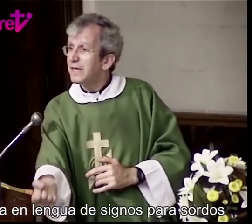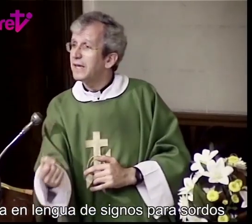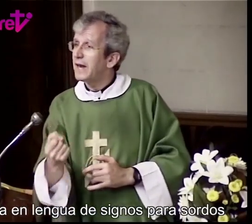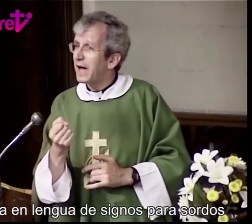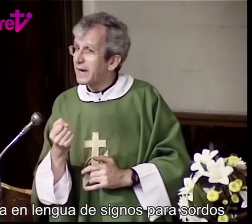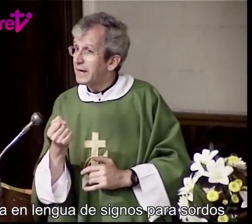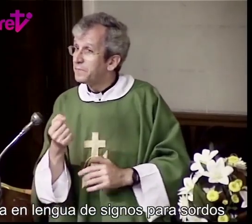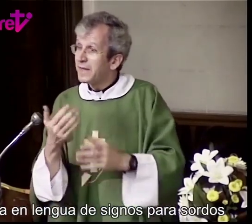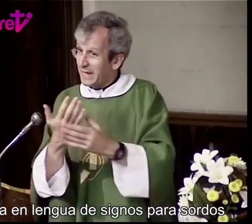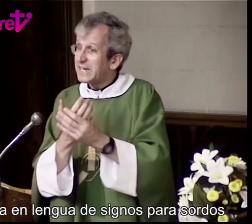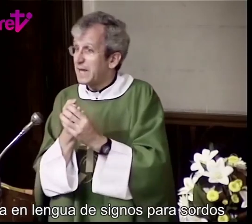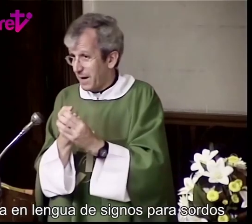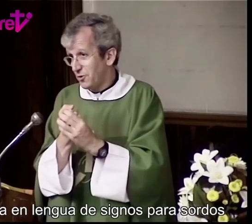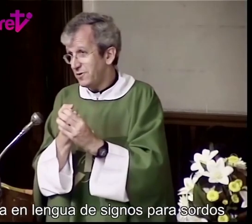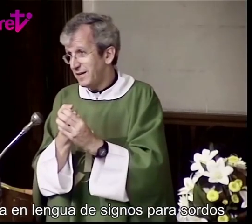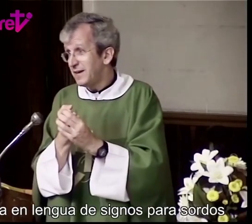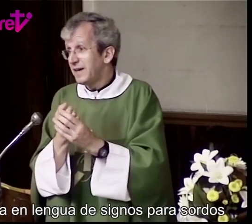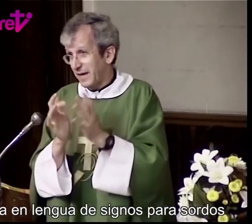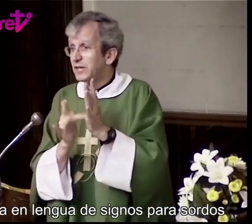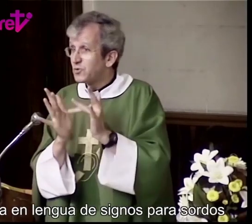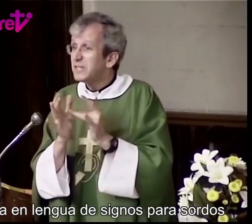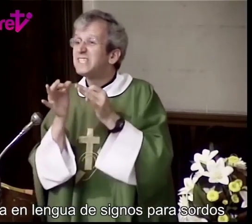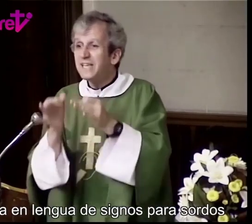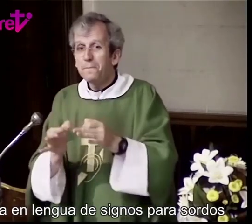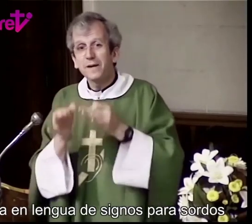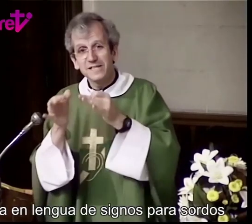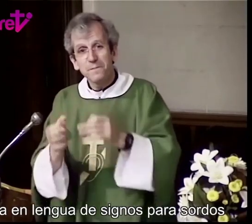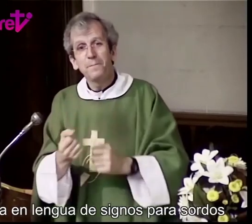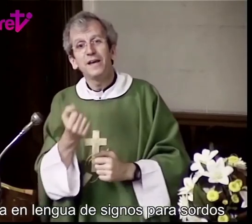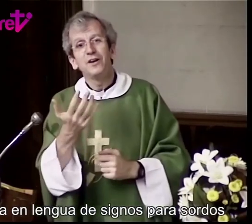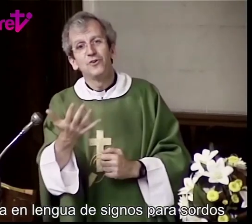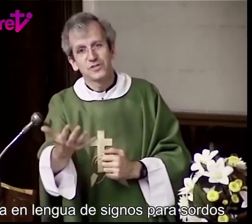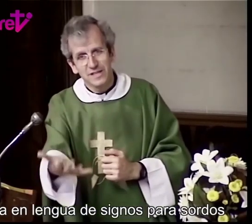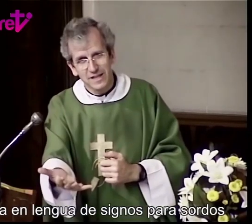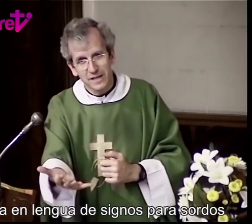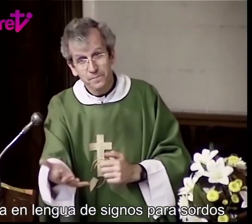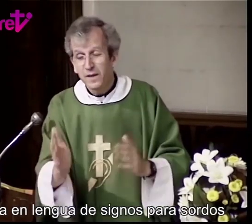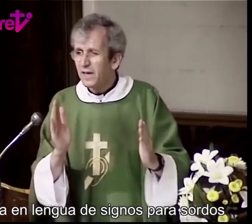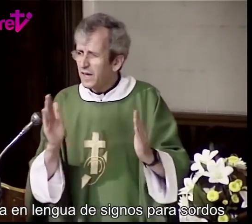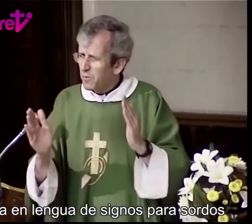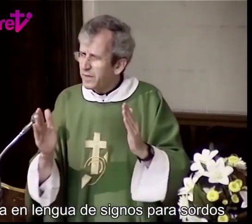que le agarra. Esa mano que Jesús siempre, siempre nos tiende. En